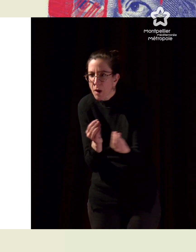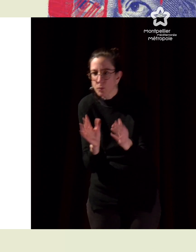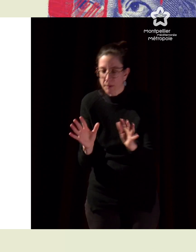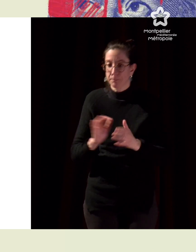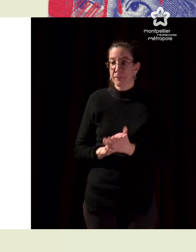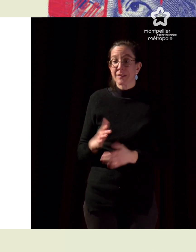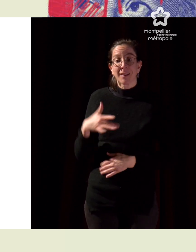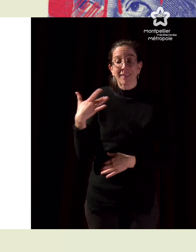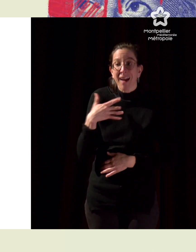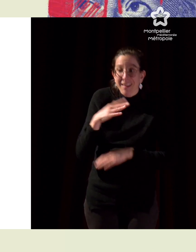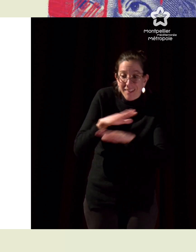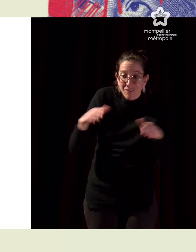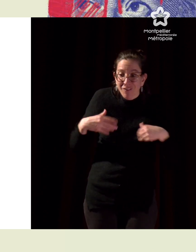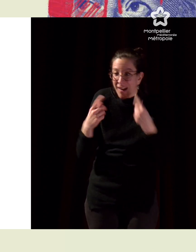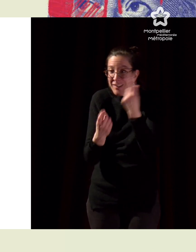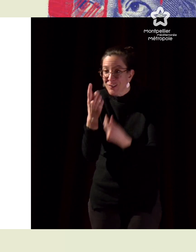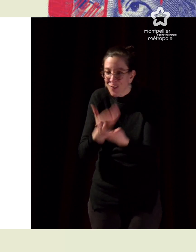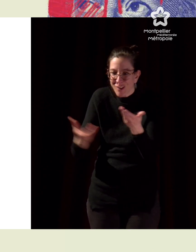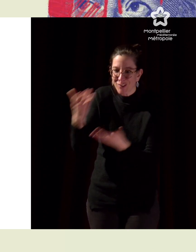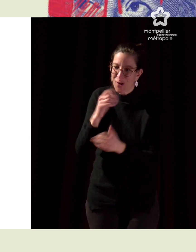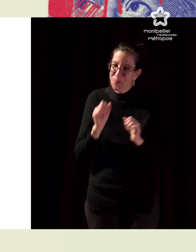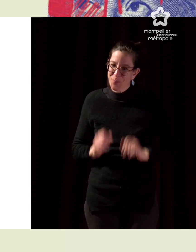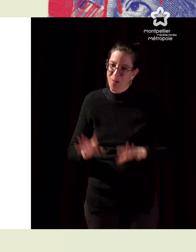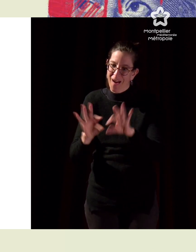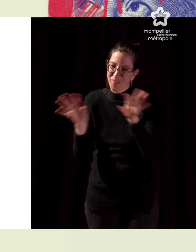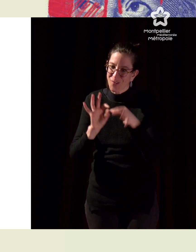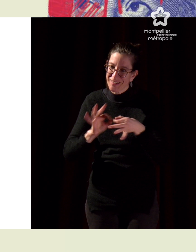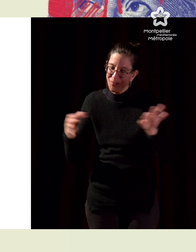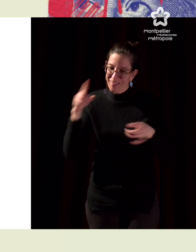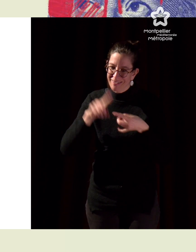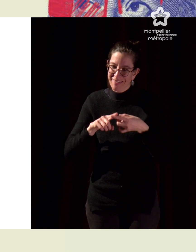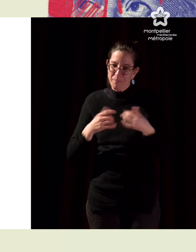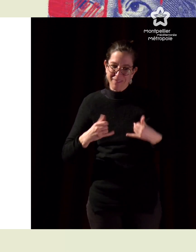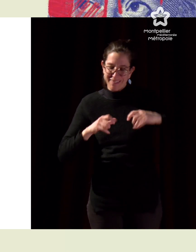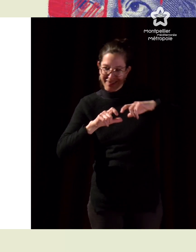de raconter plein d'histoires sur les Basques et les Sardes, etc.